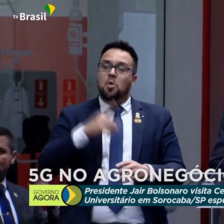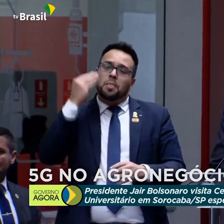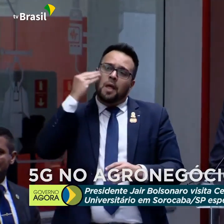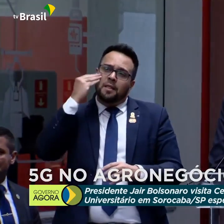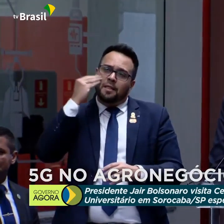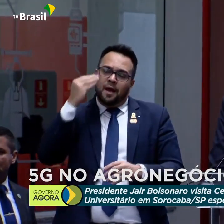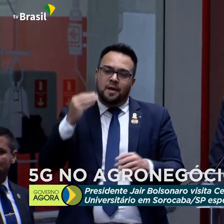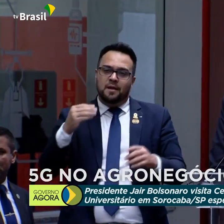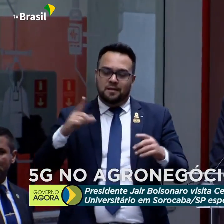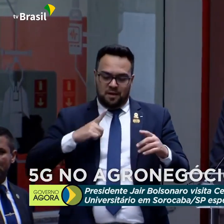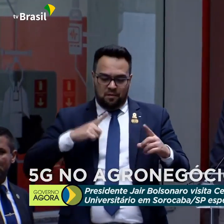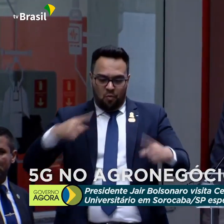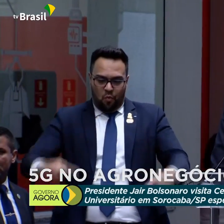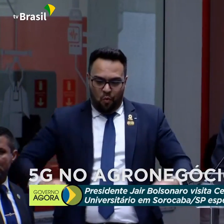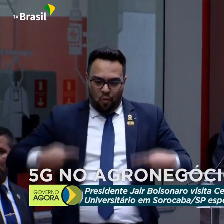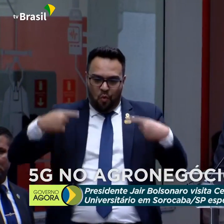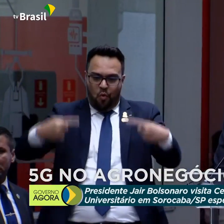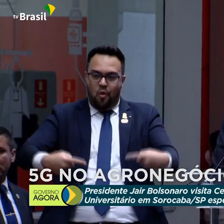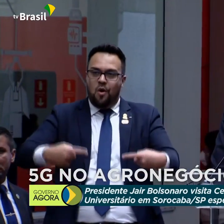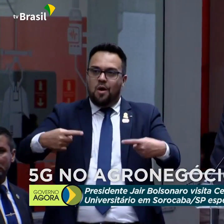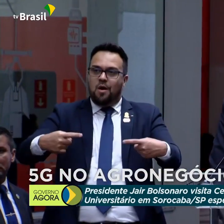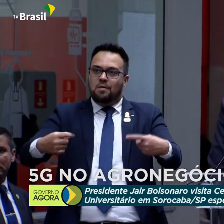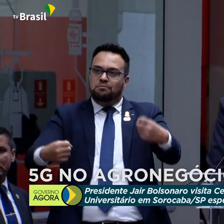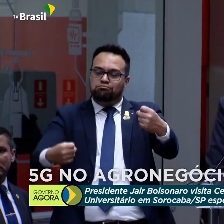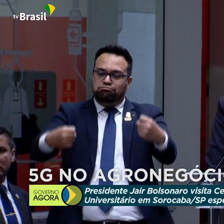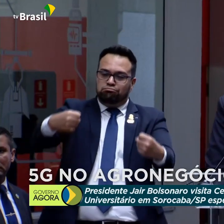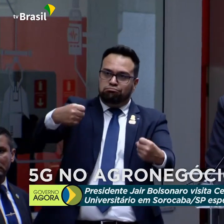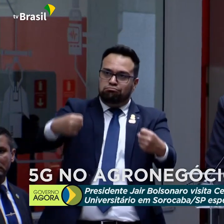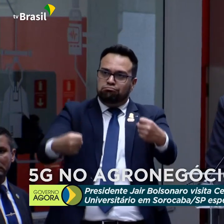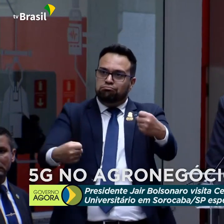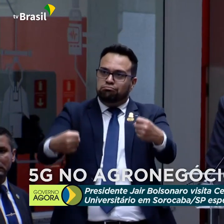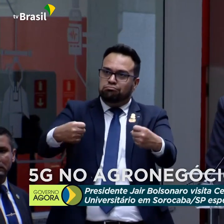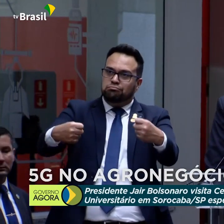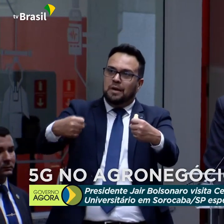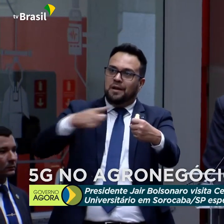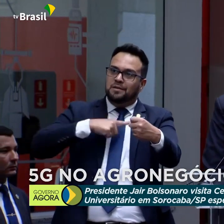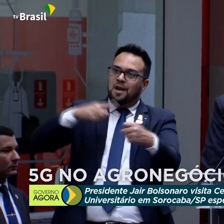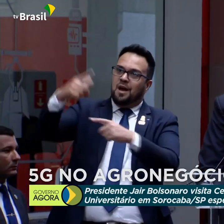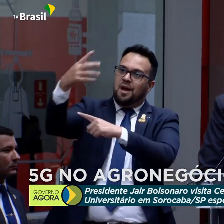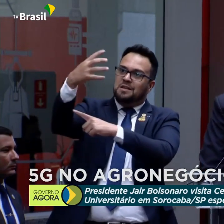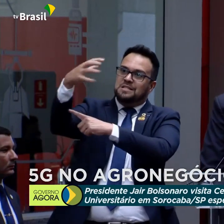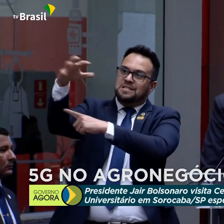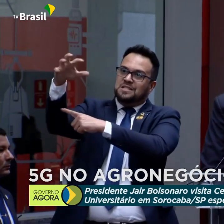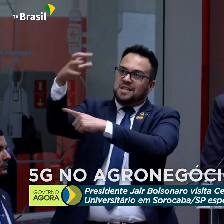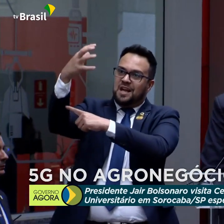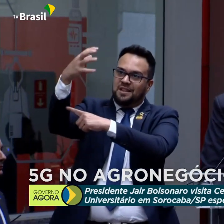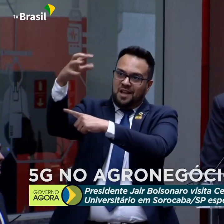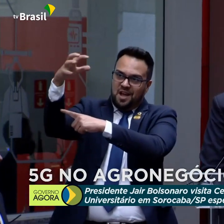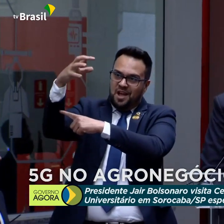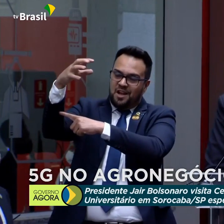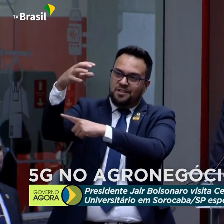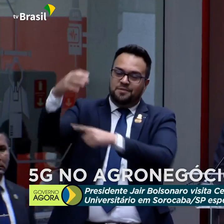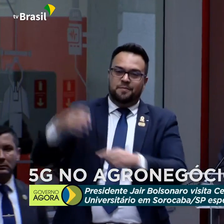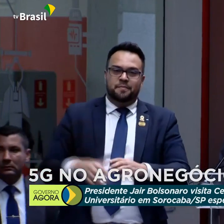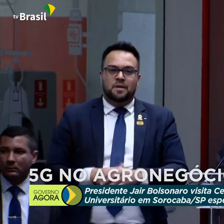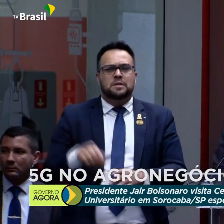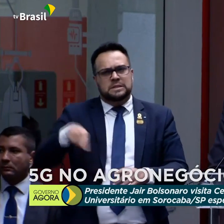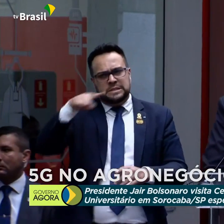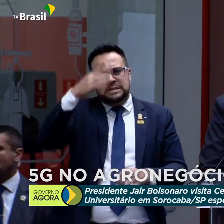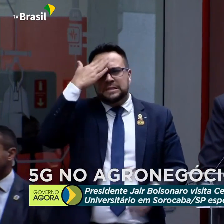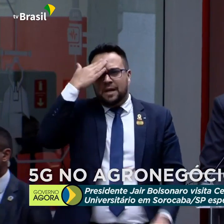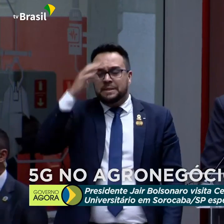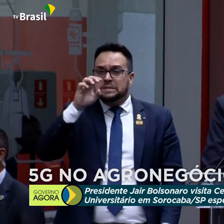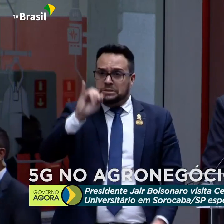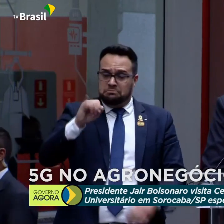uma máquina via satélite. E todos vocês sabem que o país que não desenvolve